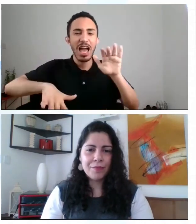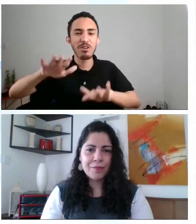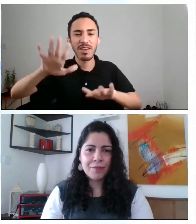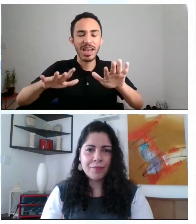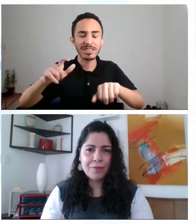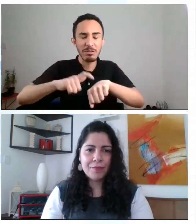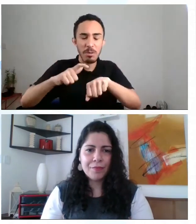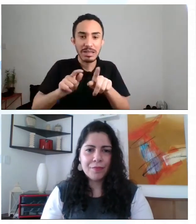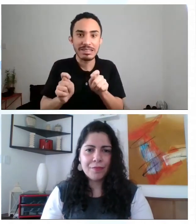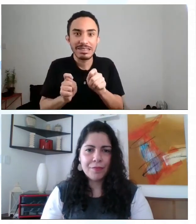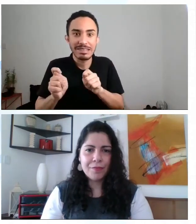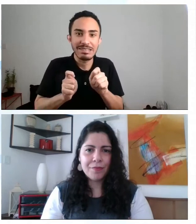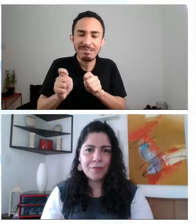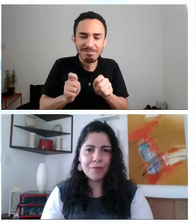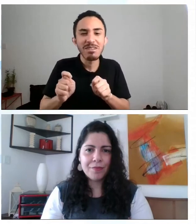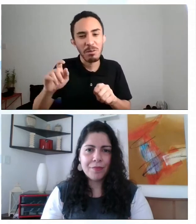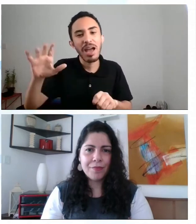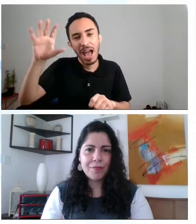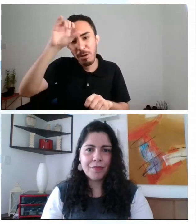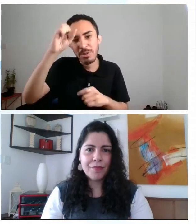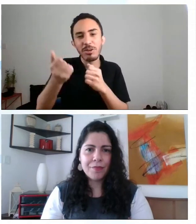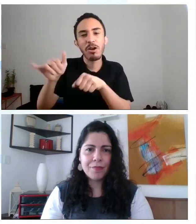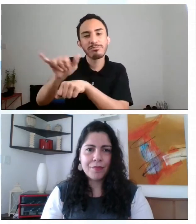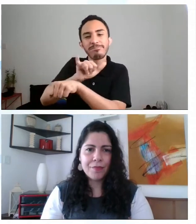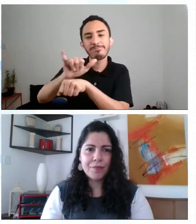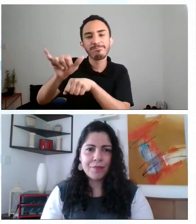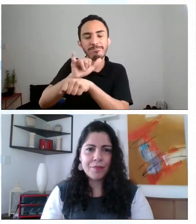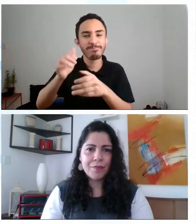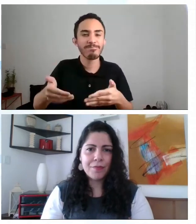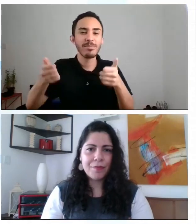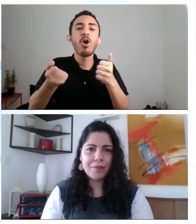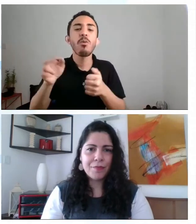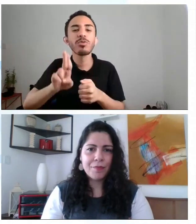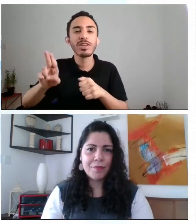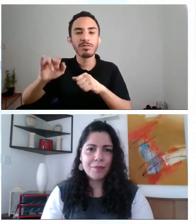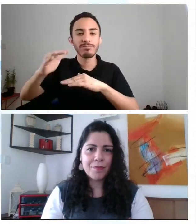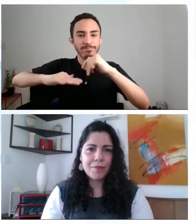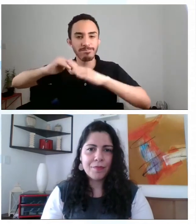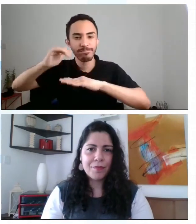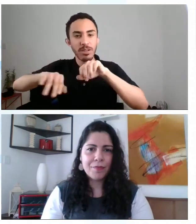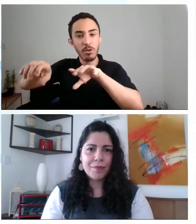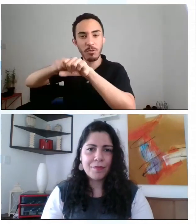passa, mas a gente aprende a controlar de algumas maneiras, com técnica, com formação, enfim.